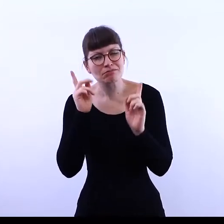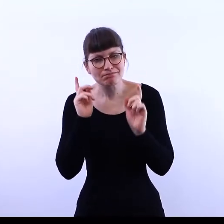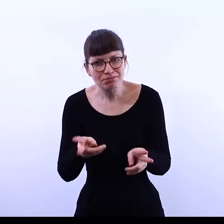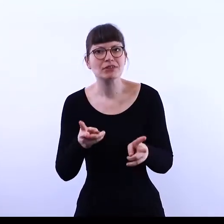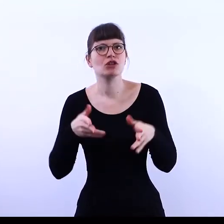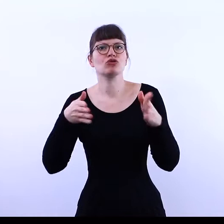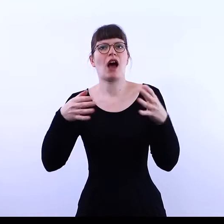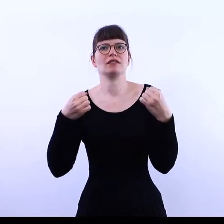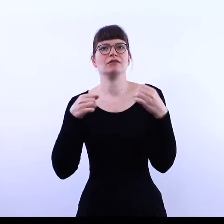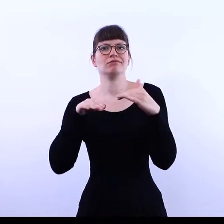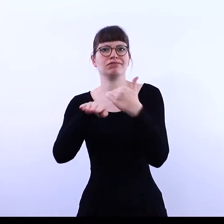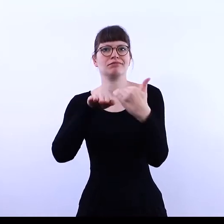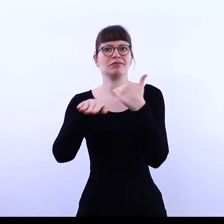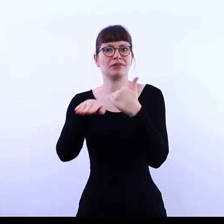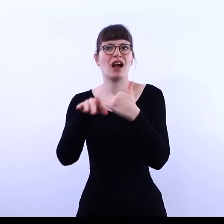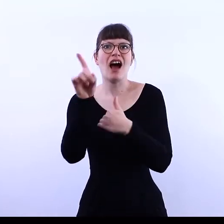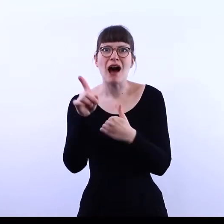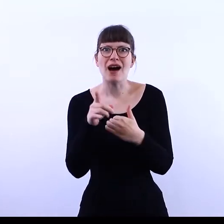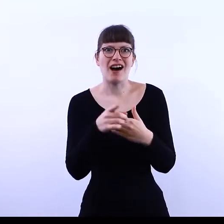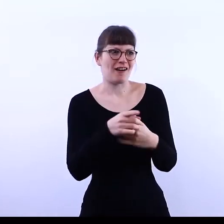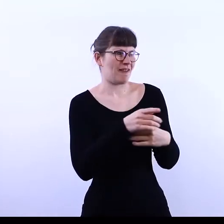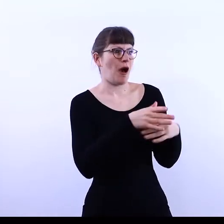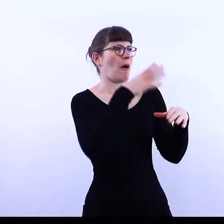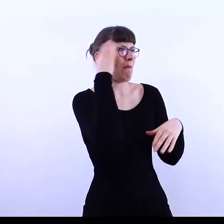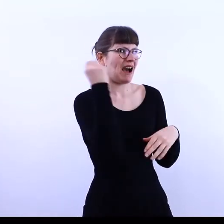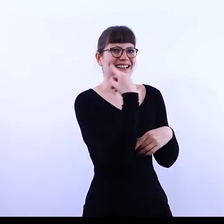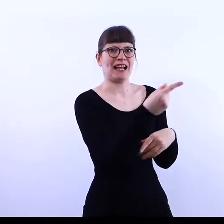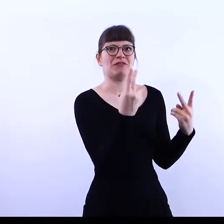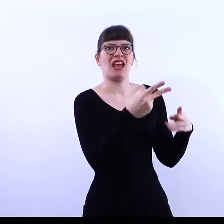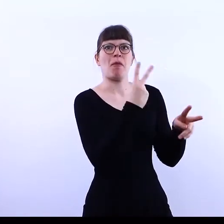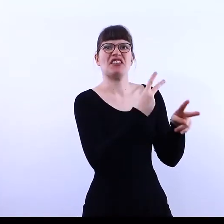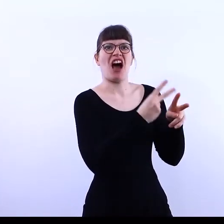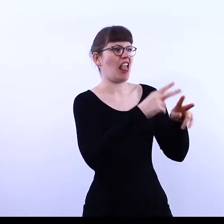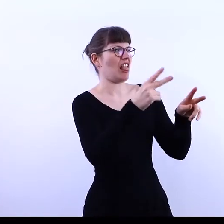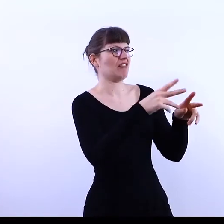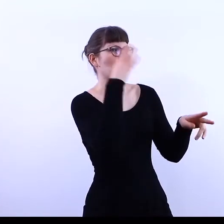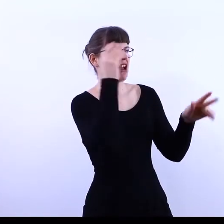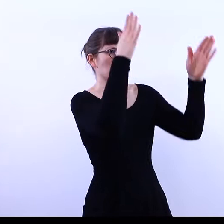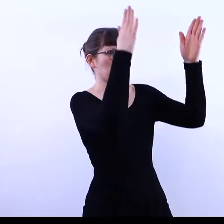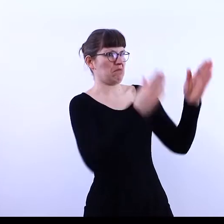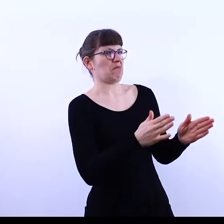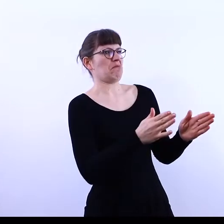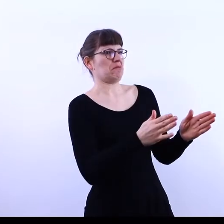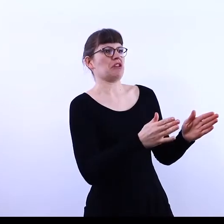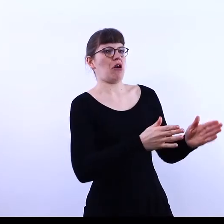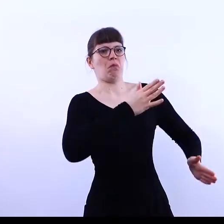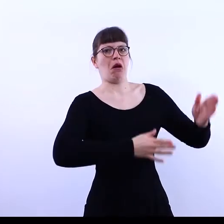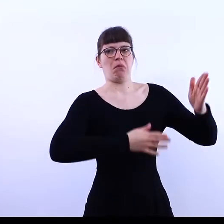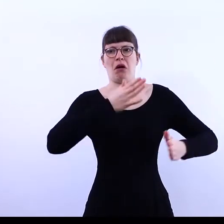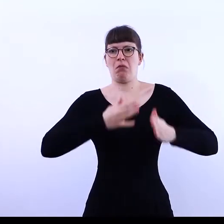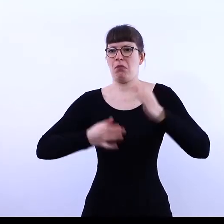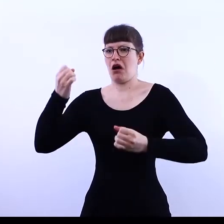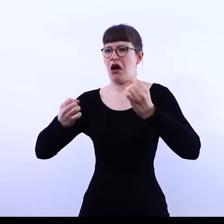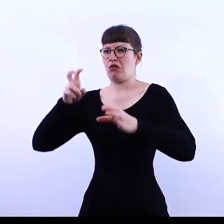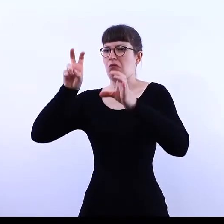von dem humanoiden Blechmann, der quasi locker durch die Parkgarage schlendert und dann ins Auto einsteigt und zum Flughafen fährt,